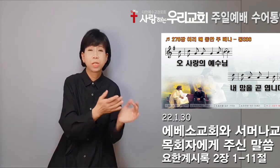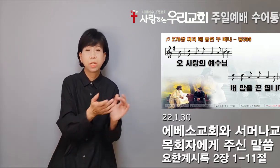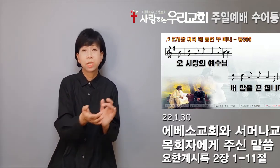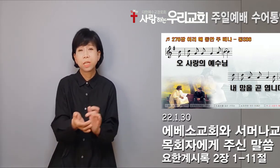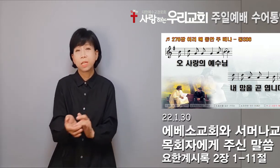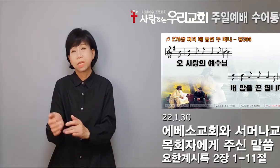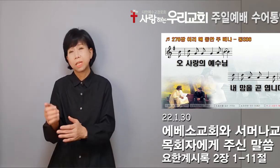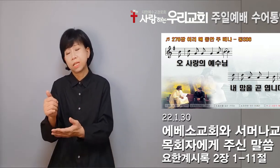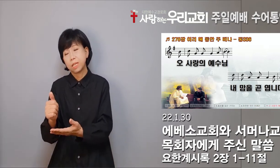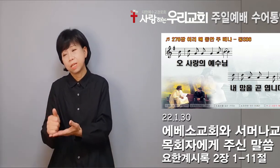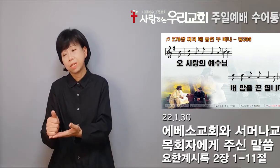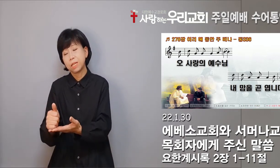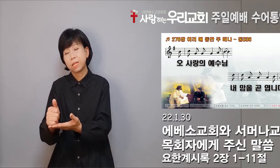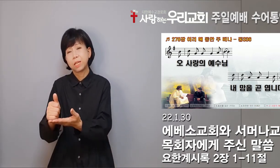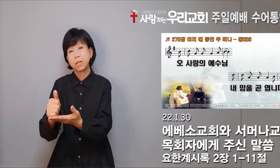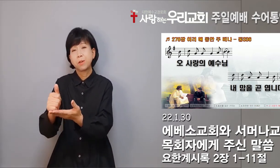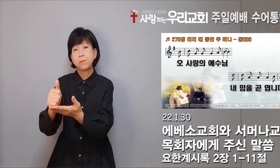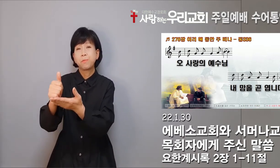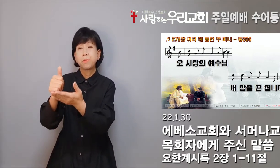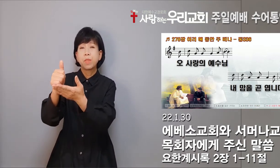사랑의 예수님